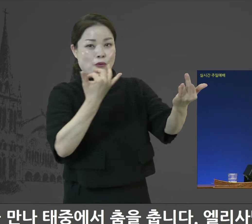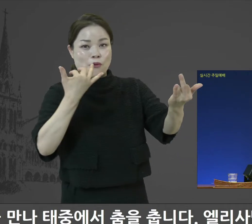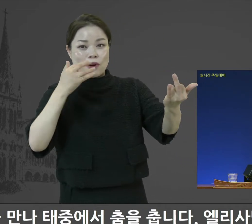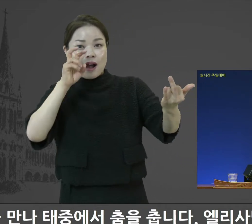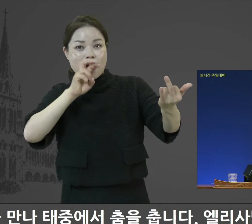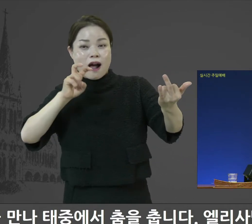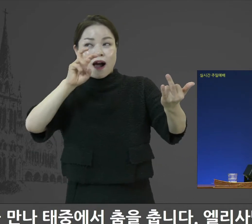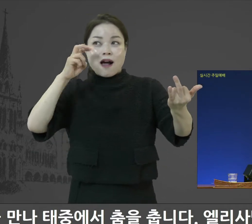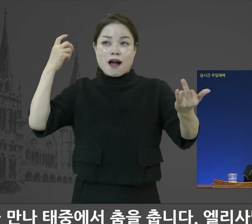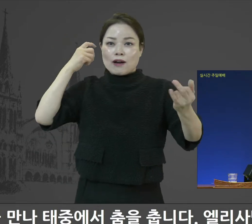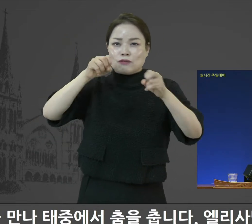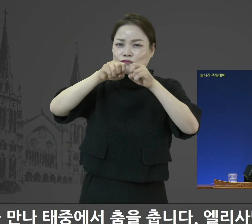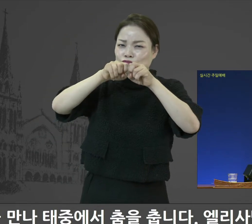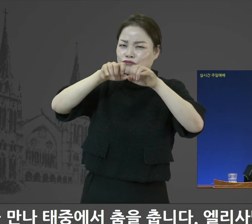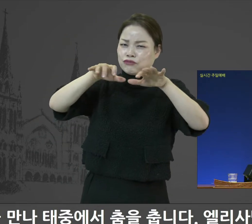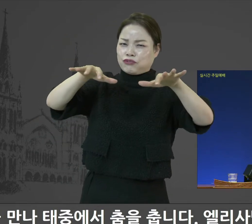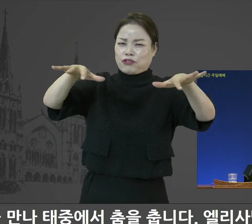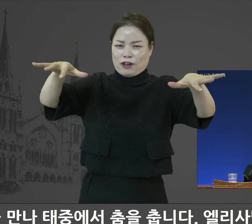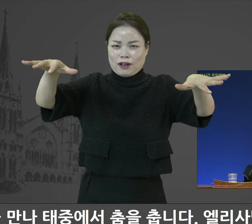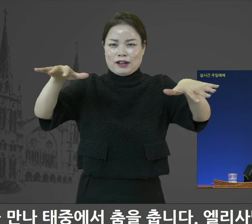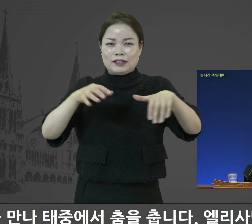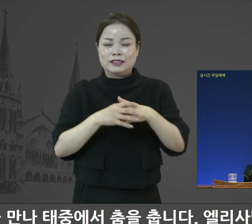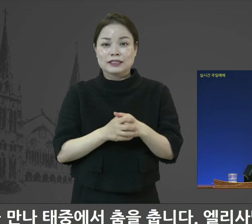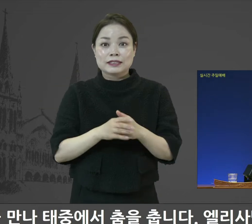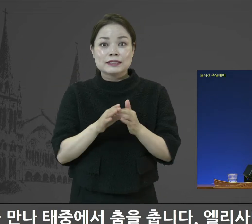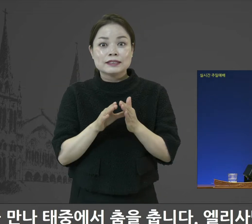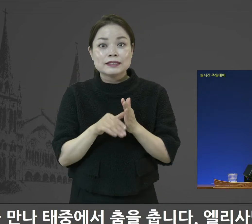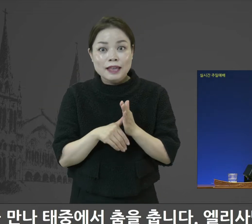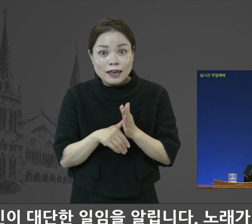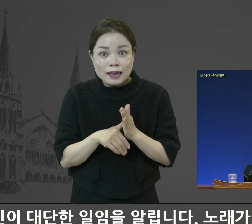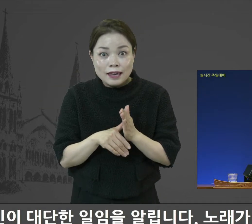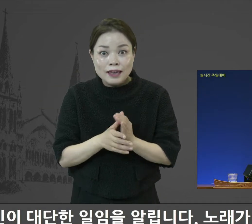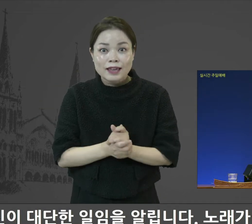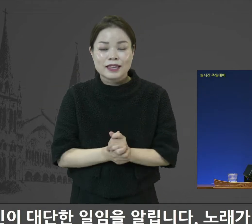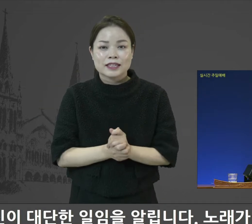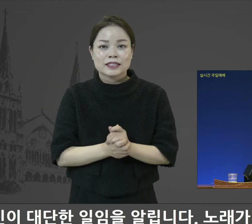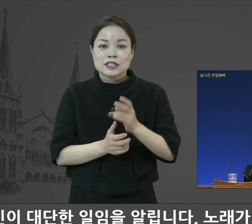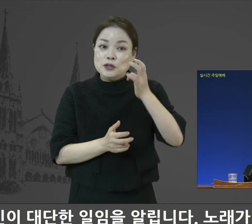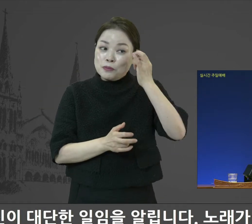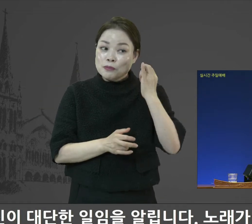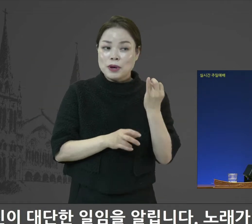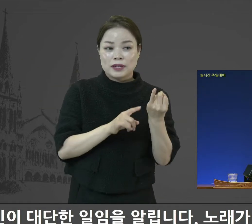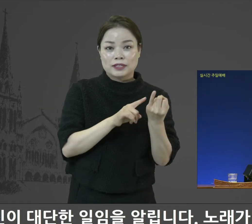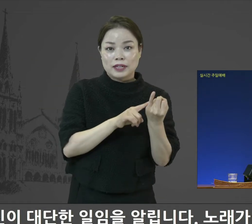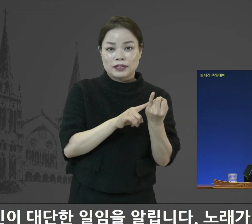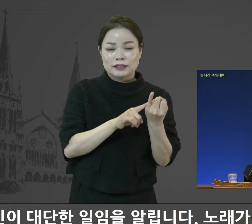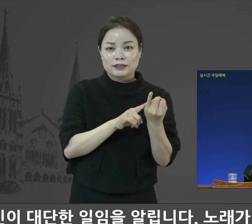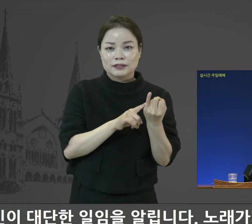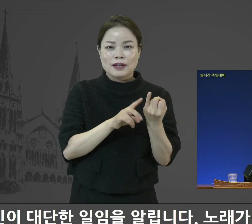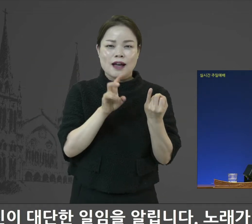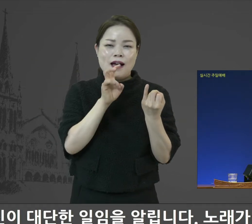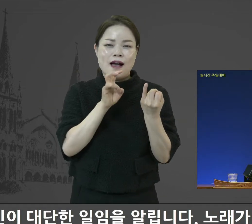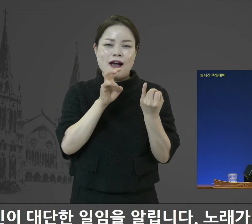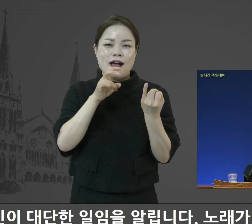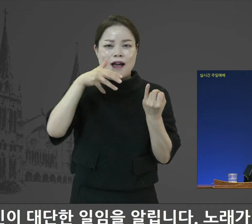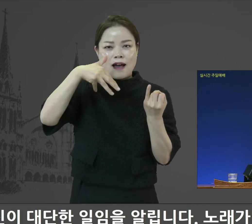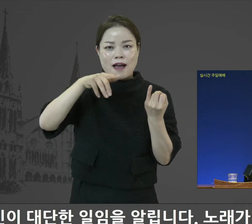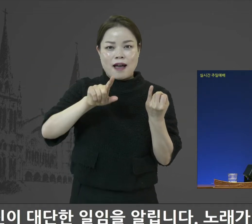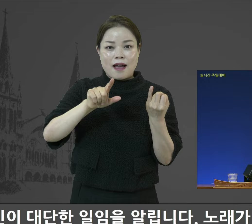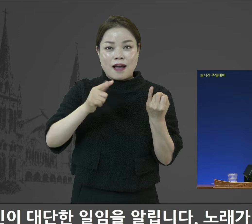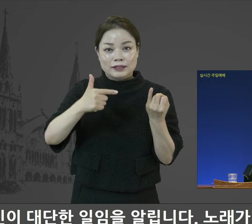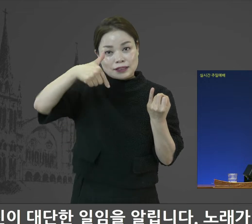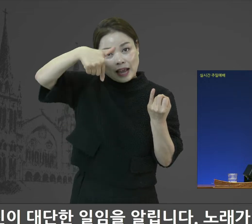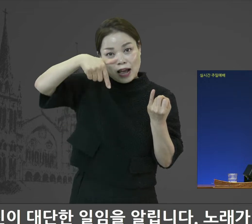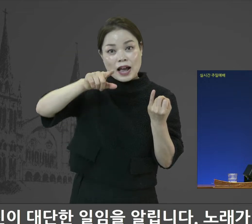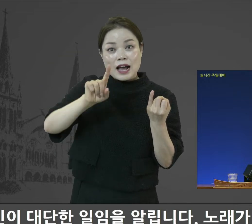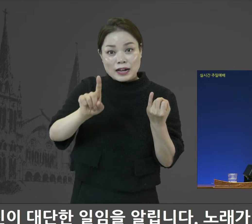깊숙한 곳으로 퍼지는 겁니다. 이때 마리아가 찬가를 드립니다.